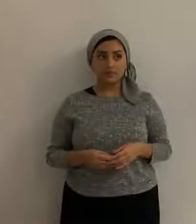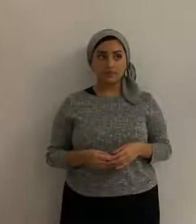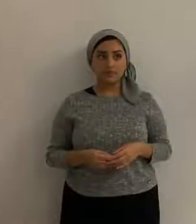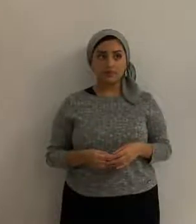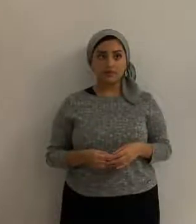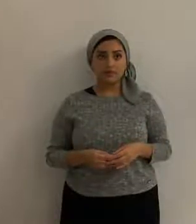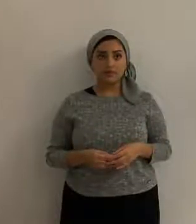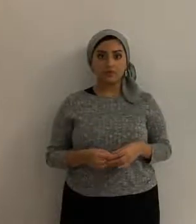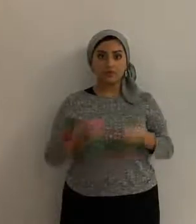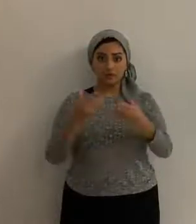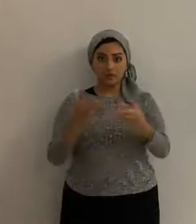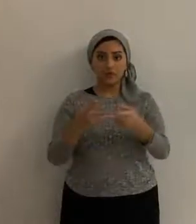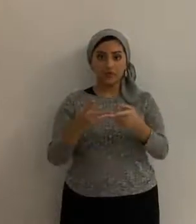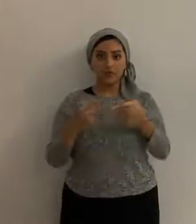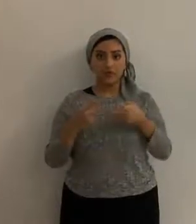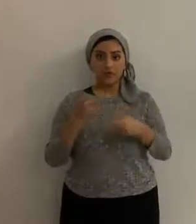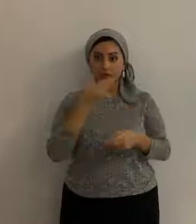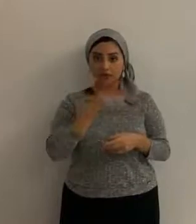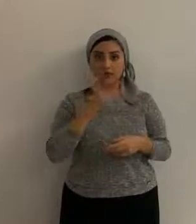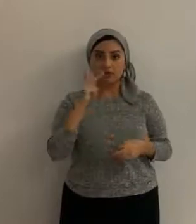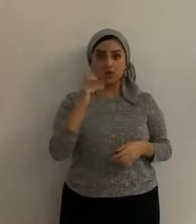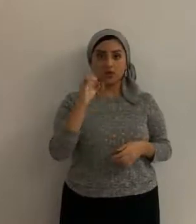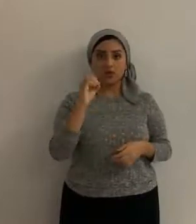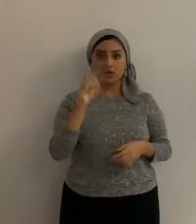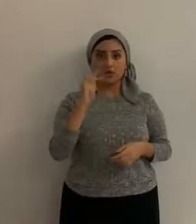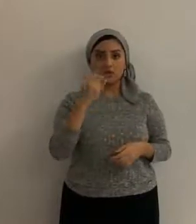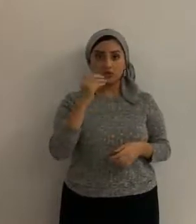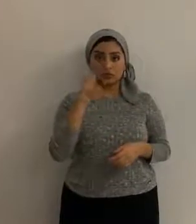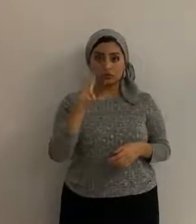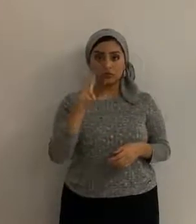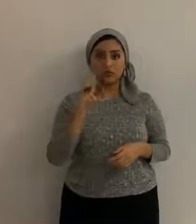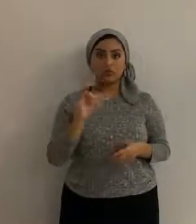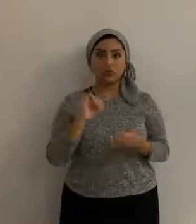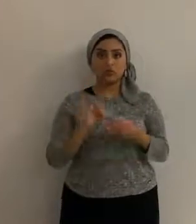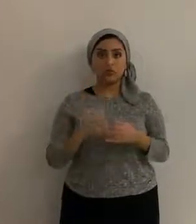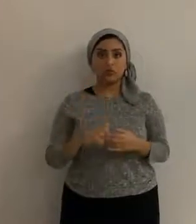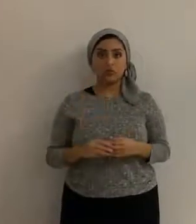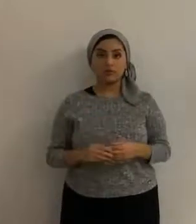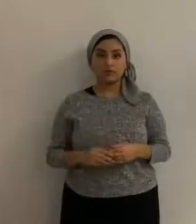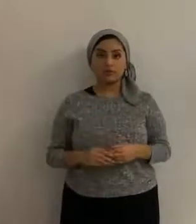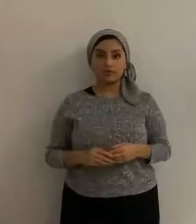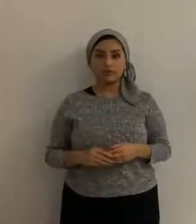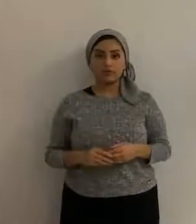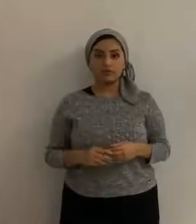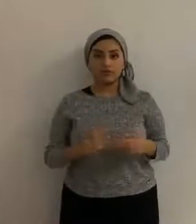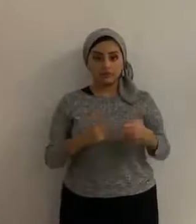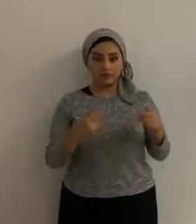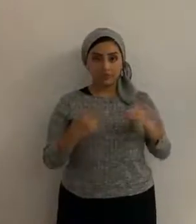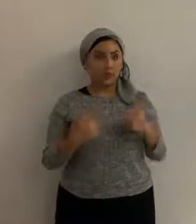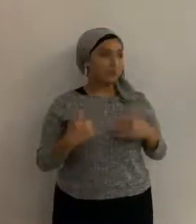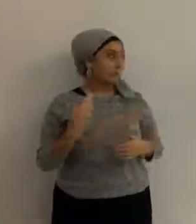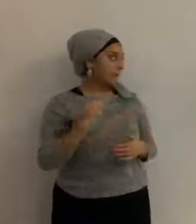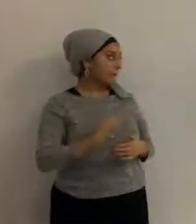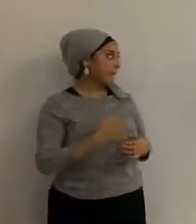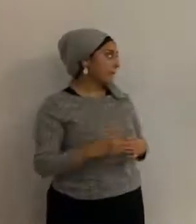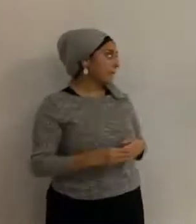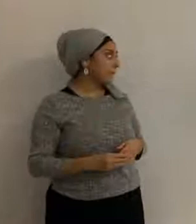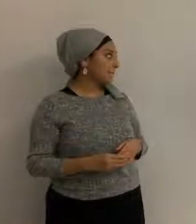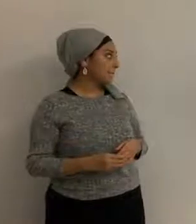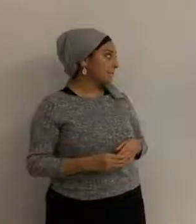confirmar esta parte. Es el cótel, de manera que entonces hacia este lado está el Monte de los